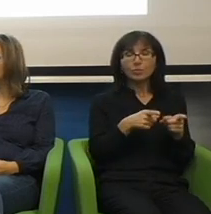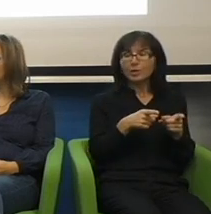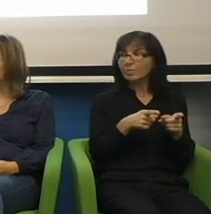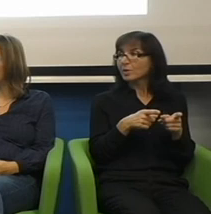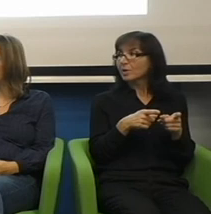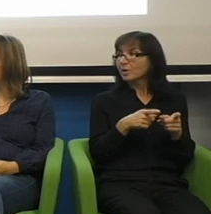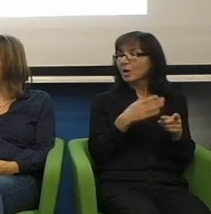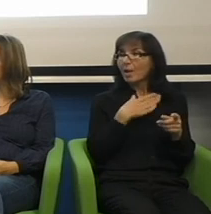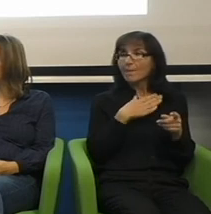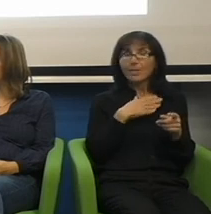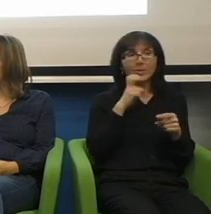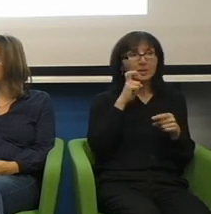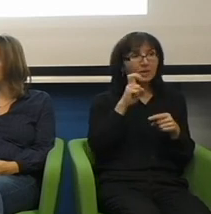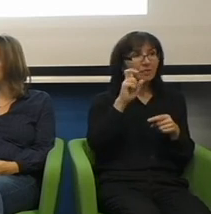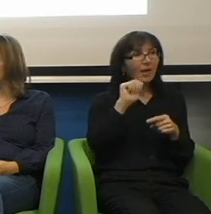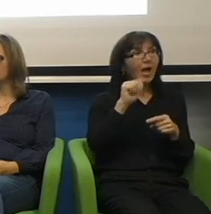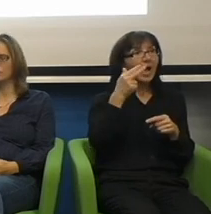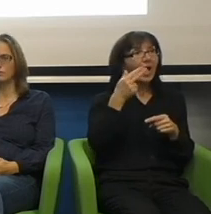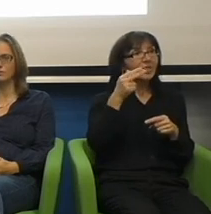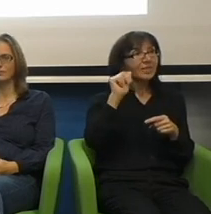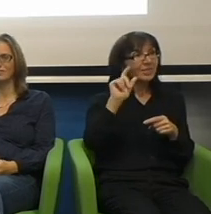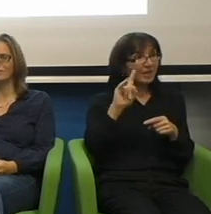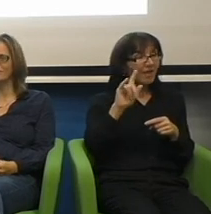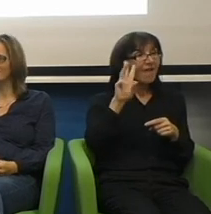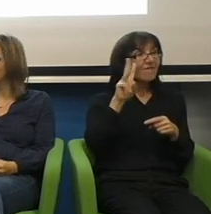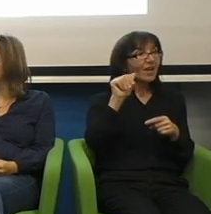Mamy nawet tramwaj imienia Anny Walentynowicz. No właśnie.